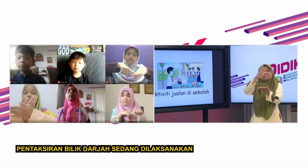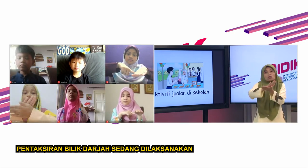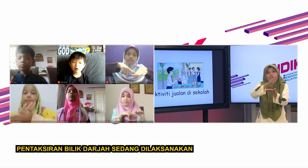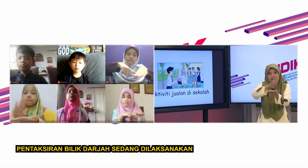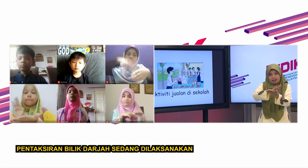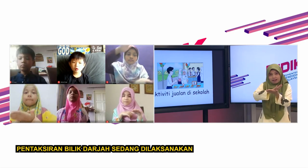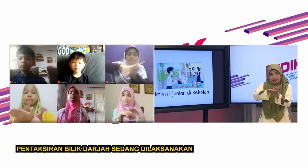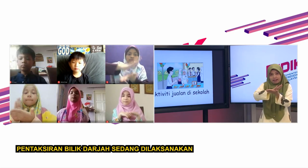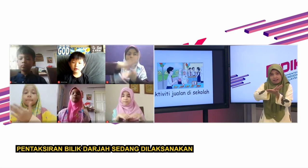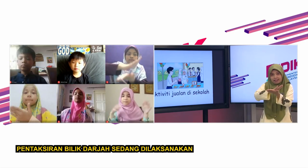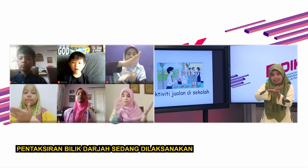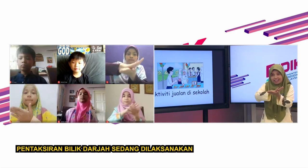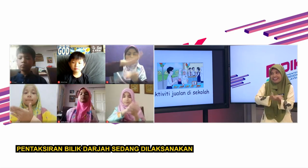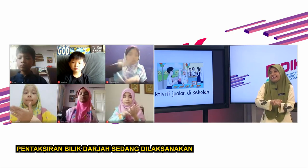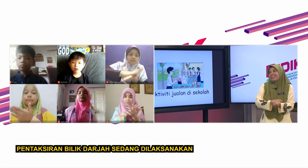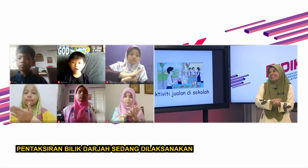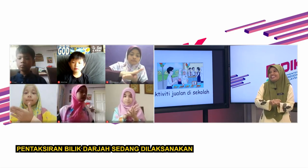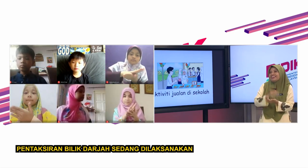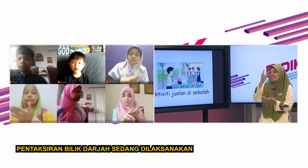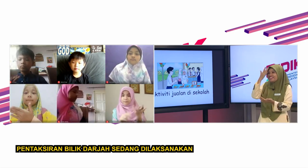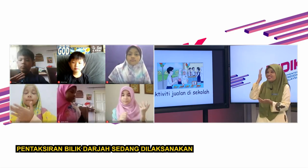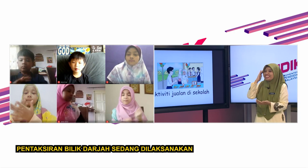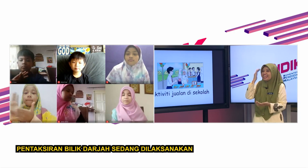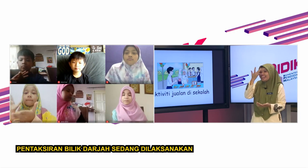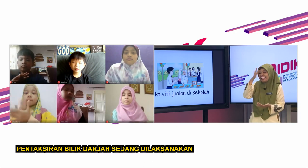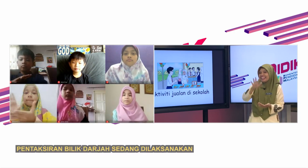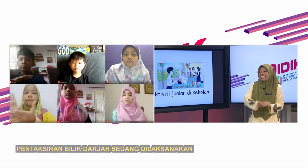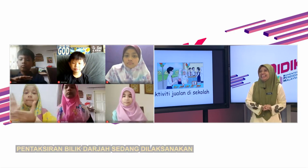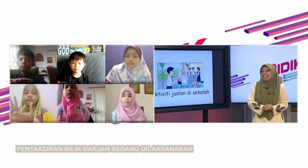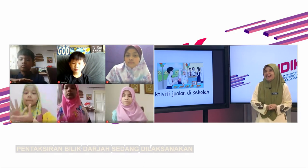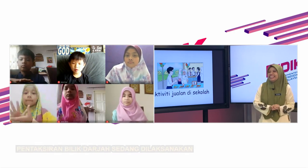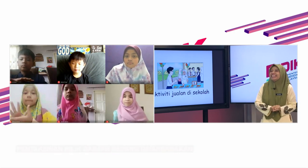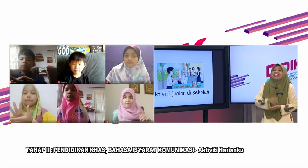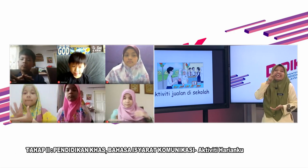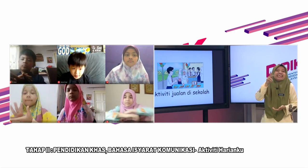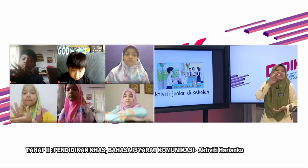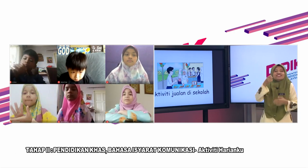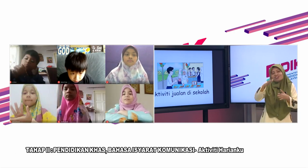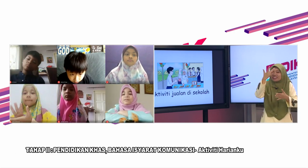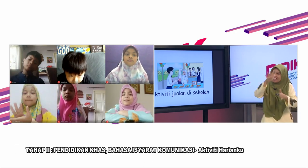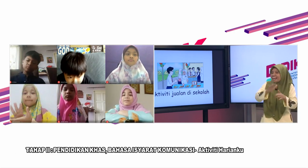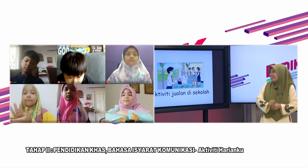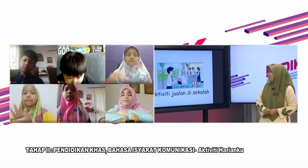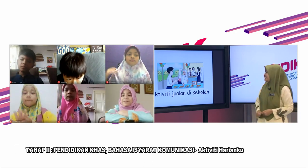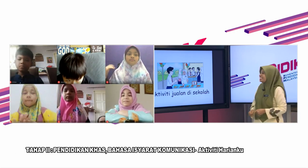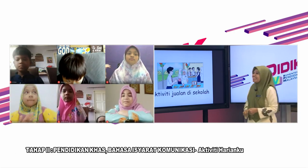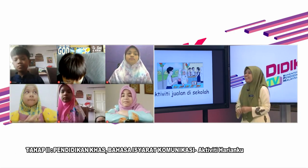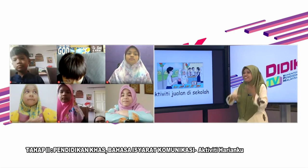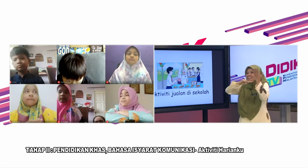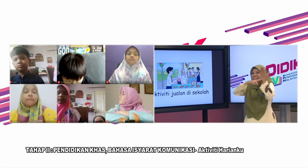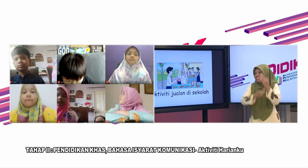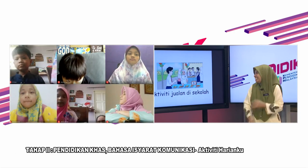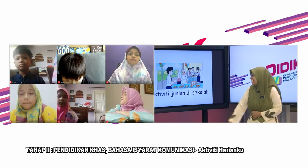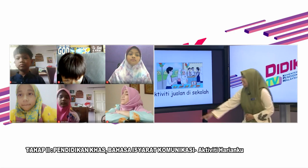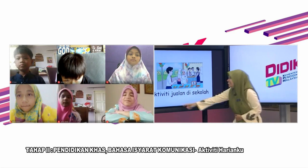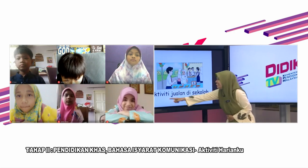sekolah. Sekolah. Eh, dah tahu. Okey, dah tahu. Pandai. Kakak ini sudah pandai. Okey,